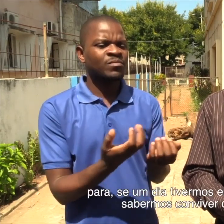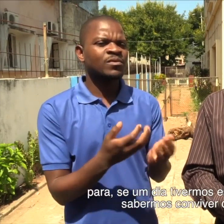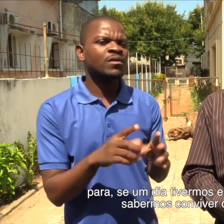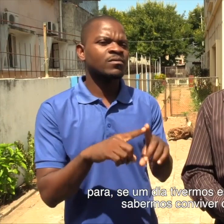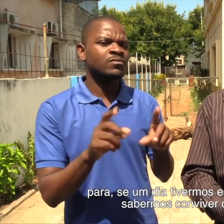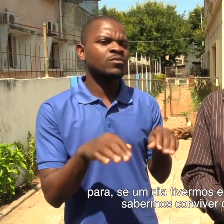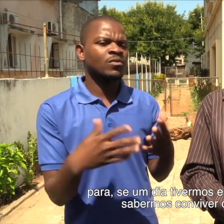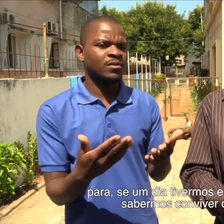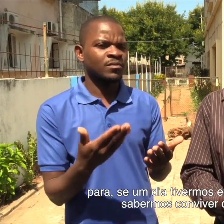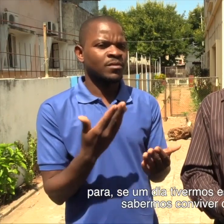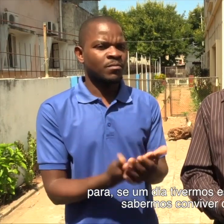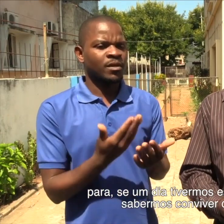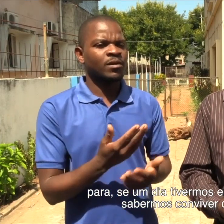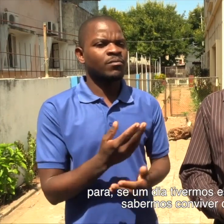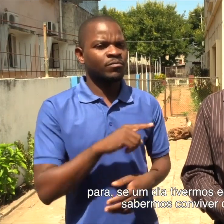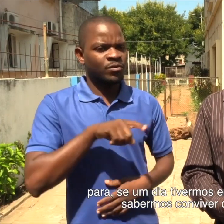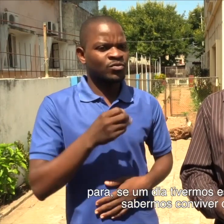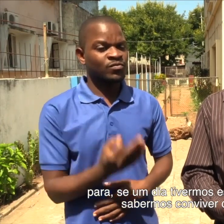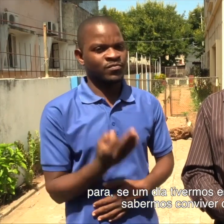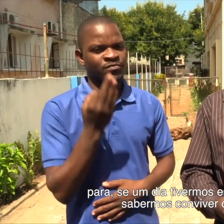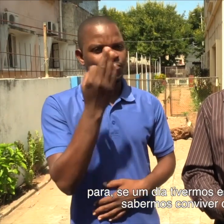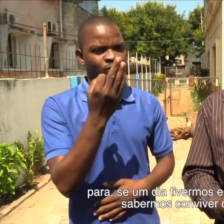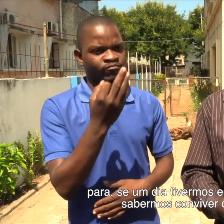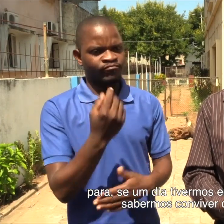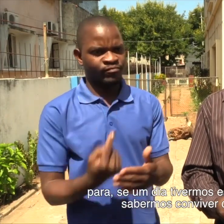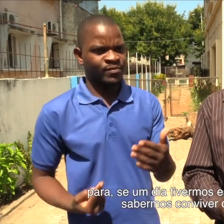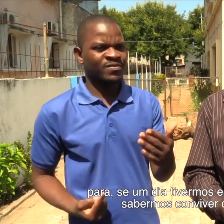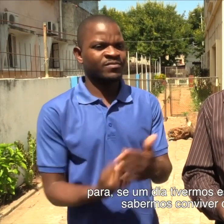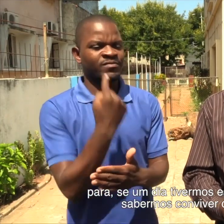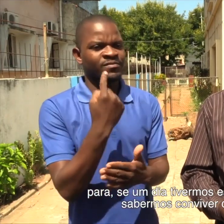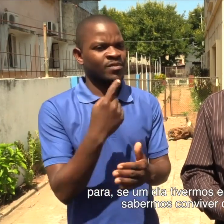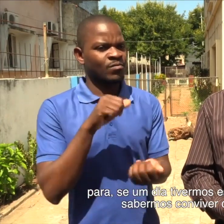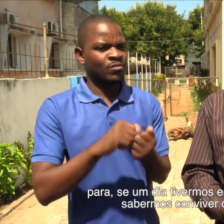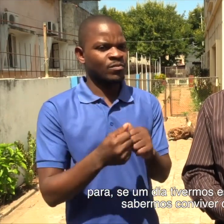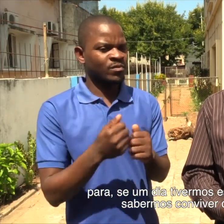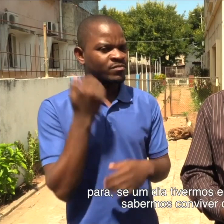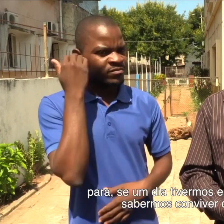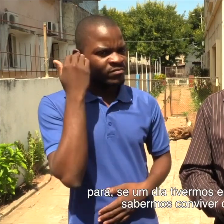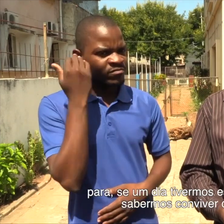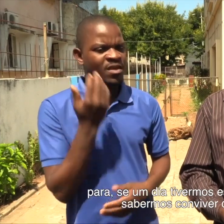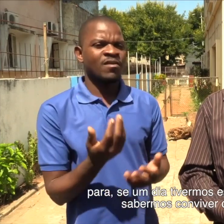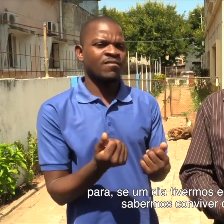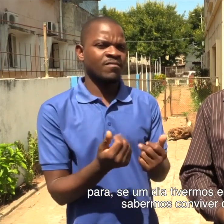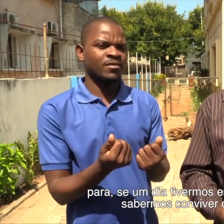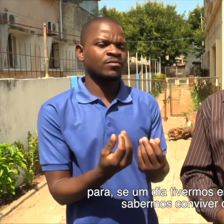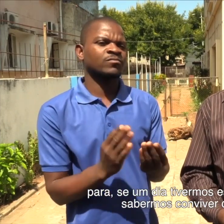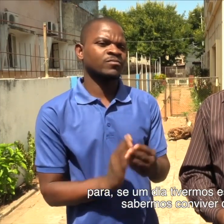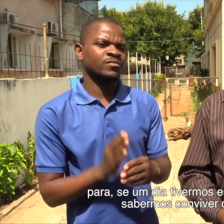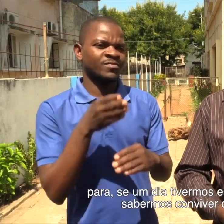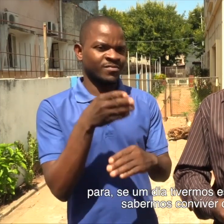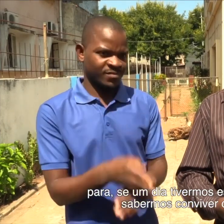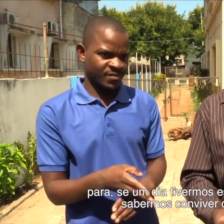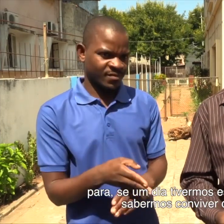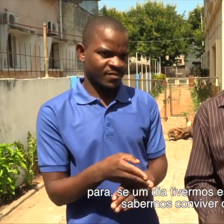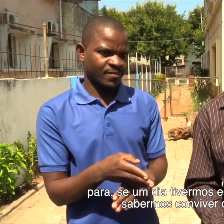para nós também, se um dia tivermos esses problemas, então podermos saber como é que vamos viver